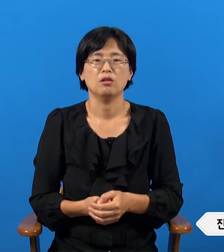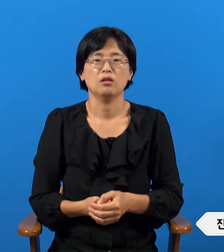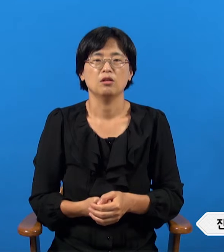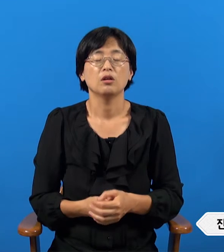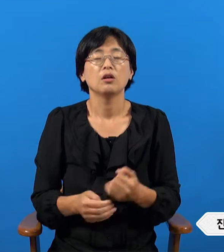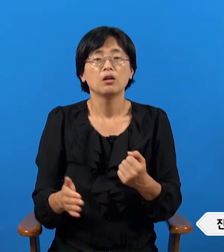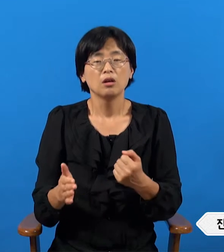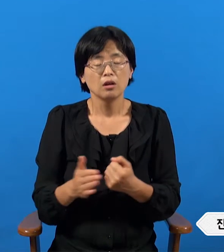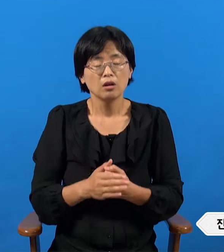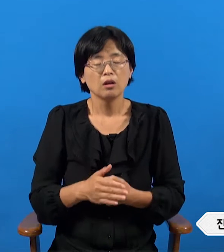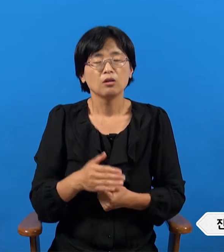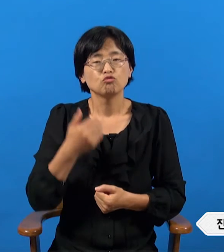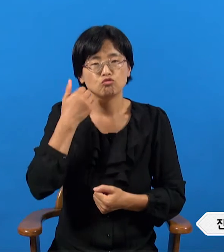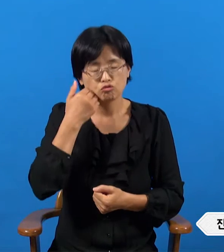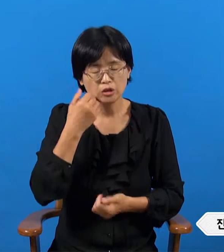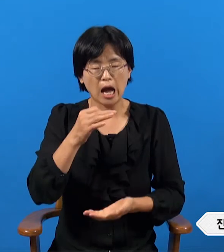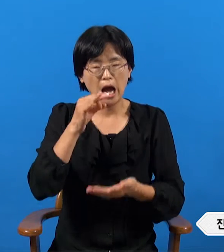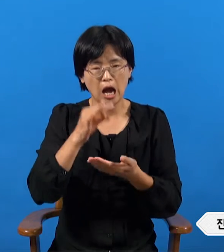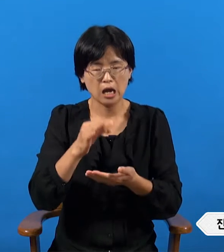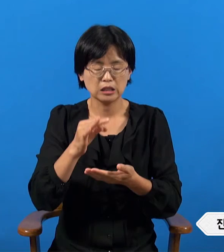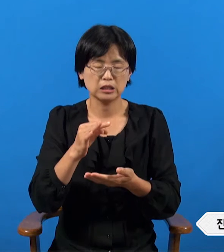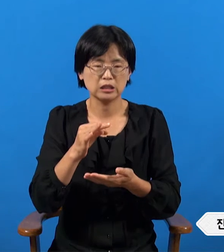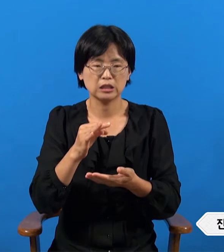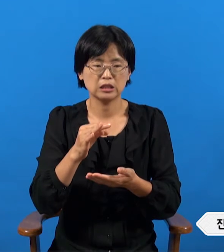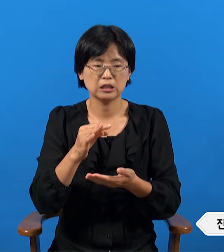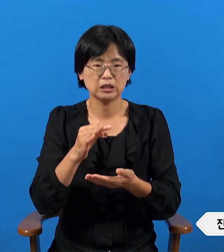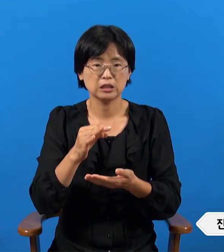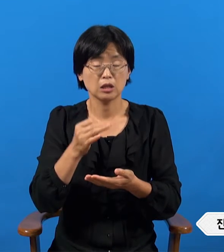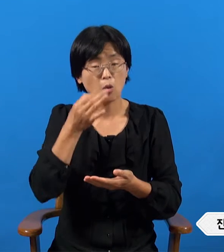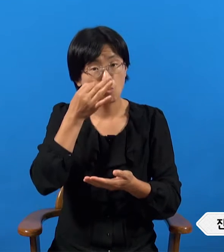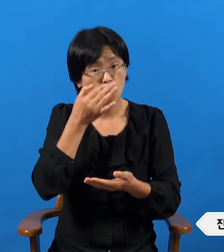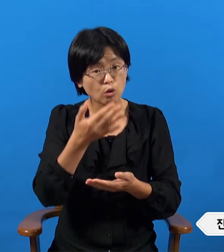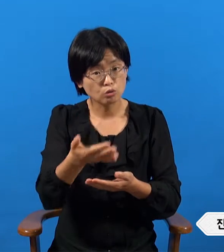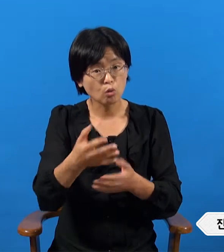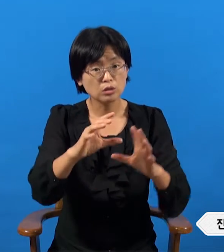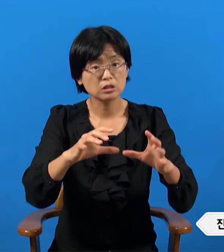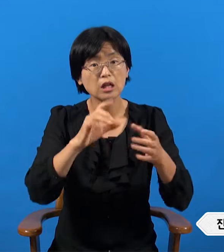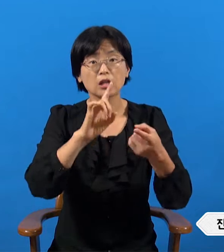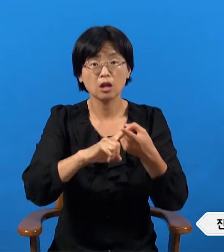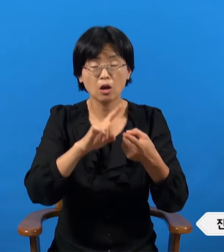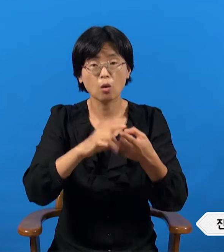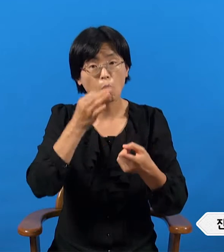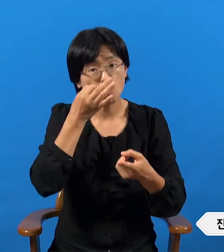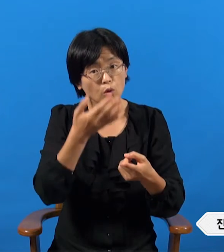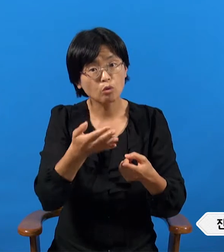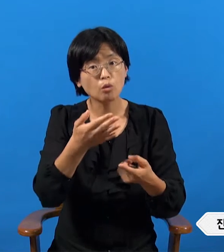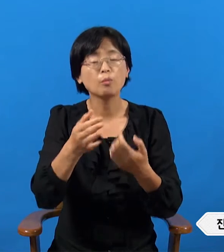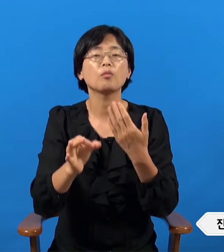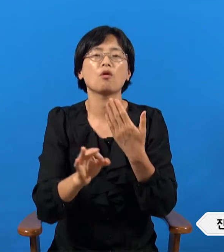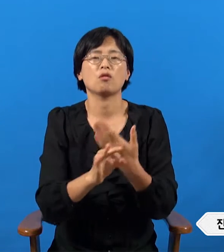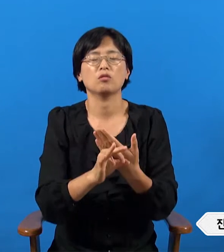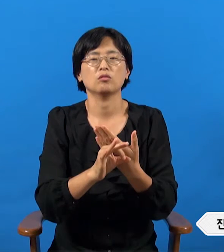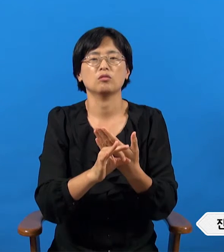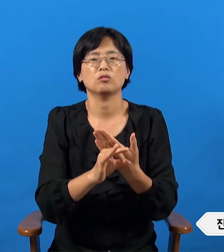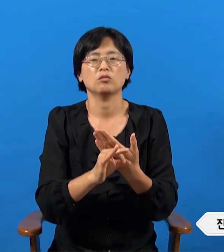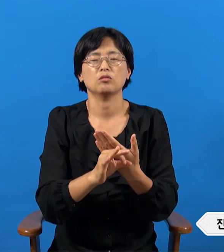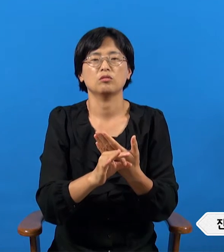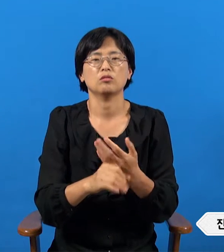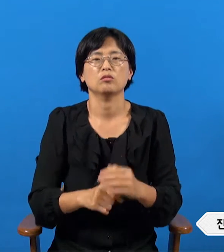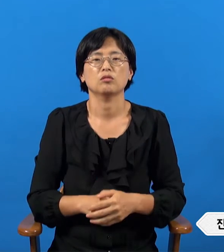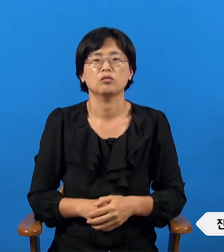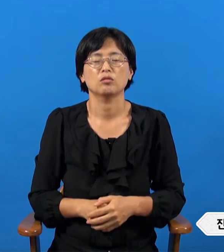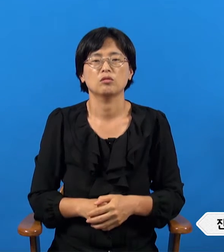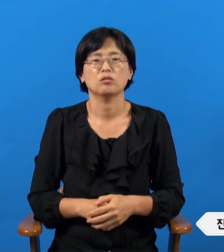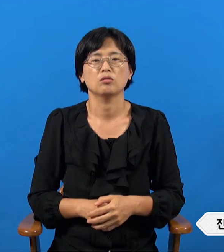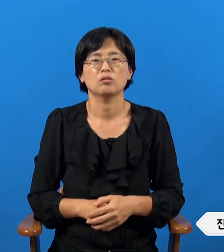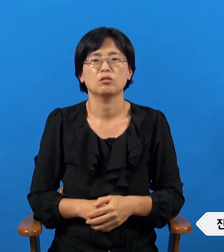내 직위로 나의 존재 가치를 이야기하고 있다면 세상이 바라보는 평가의 기준으로